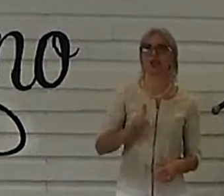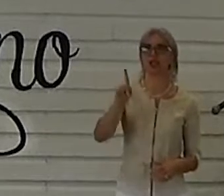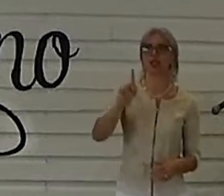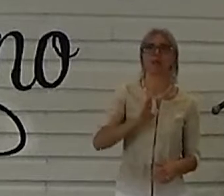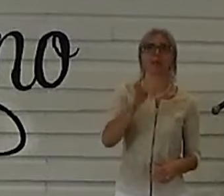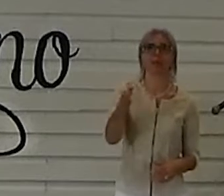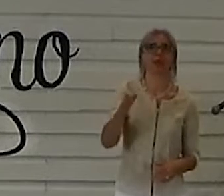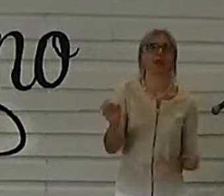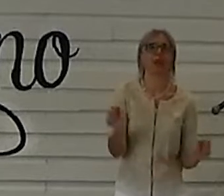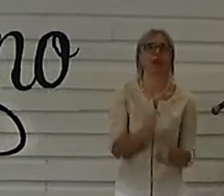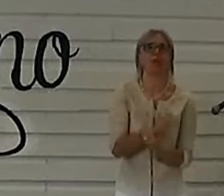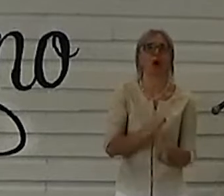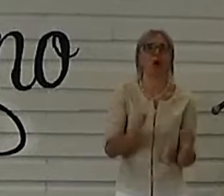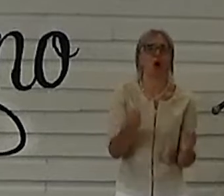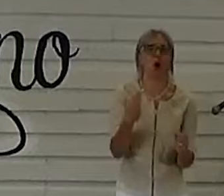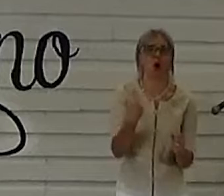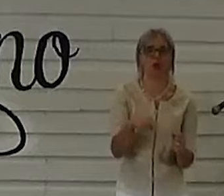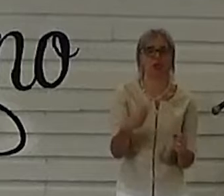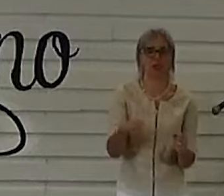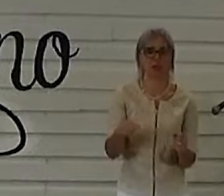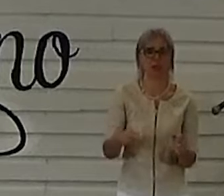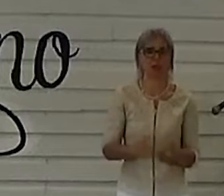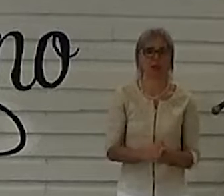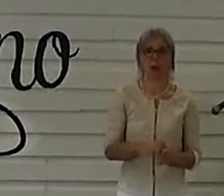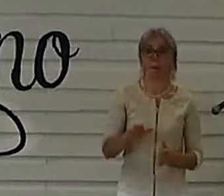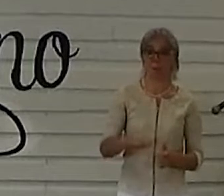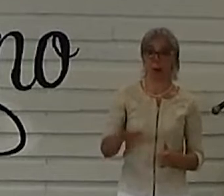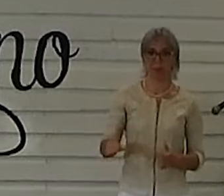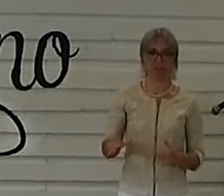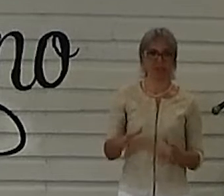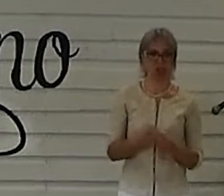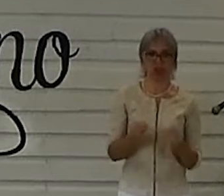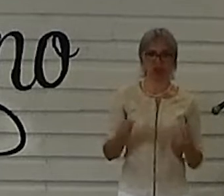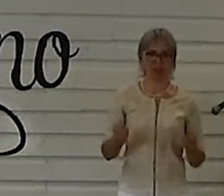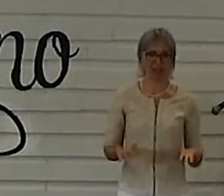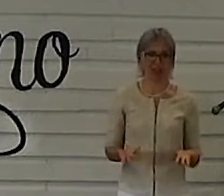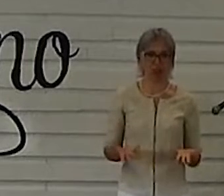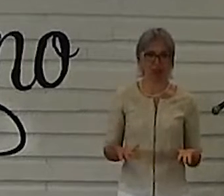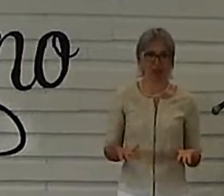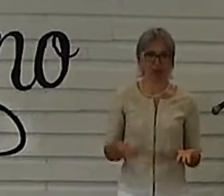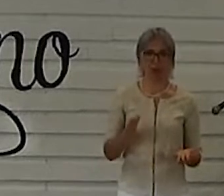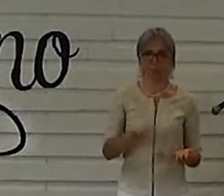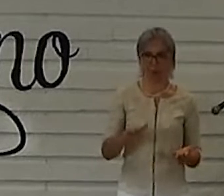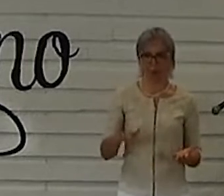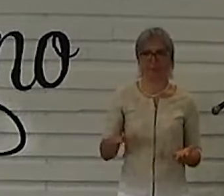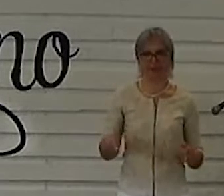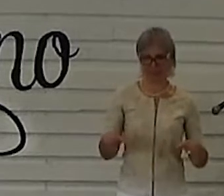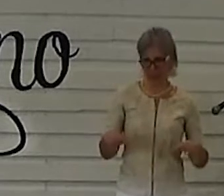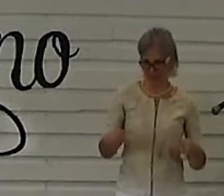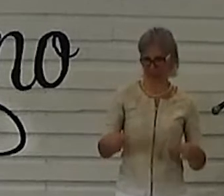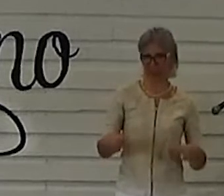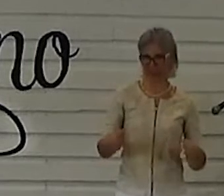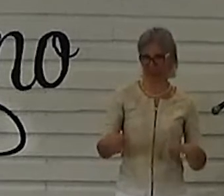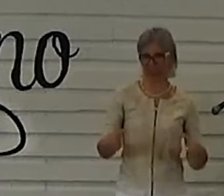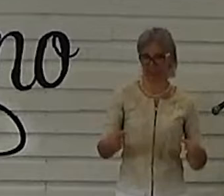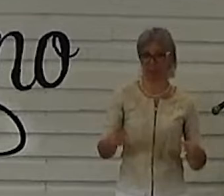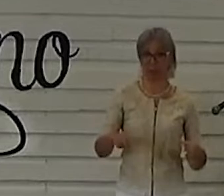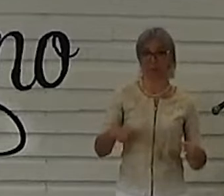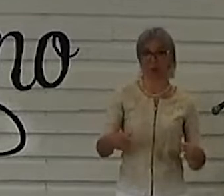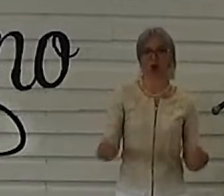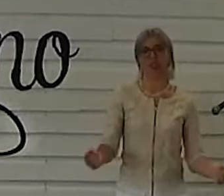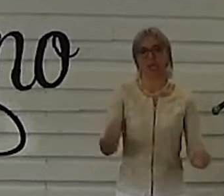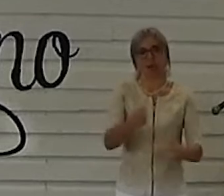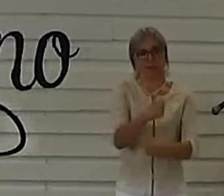Dio. E i bambini cosa fanno? Anche se litigano, dopo si abbracciano, è finita lì.